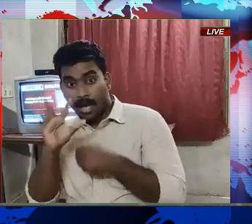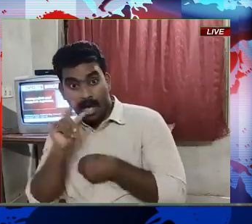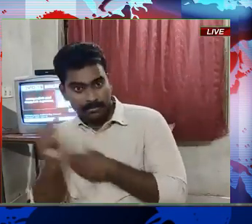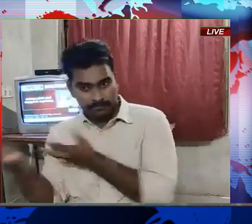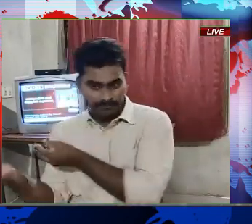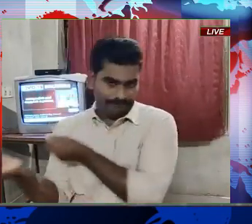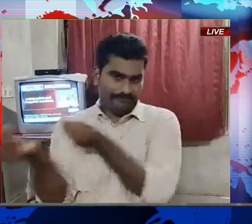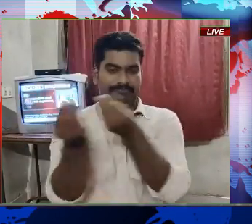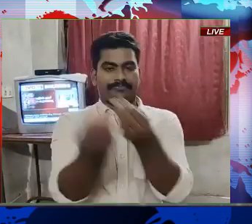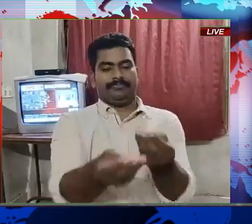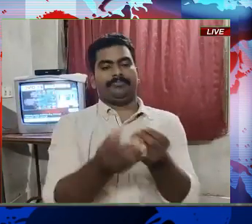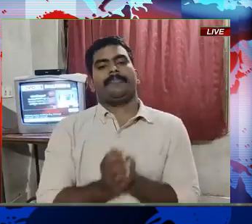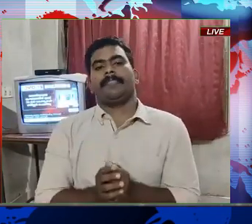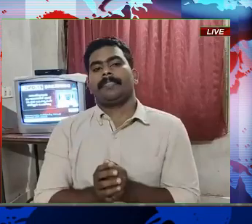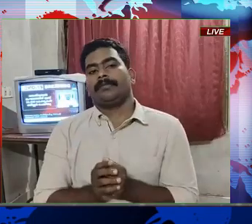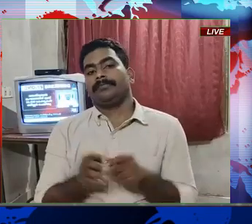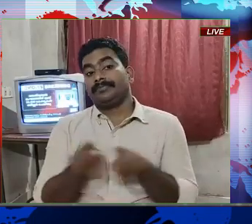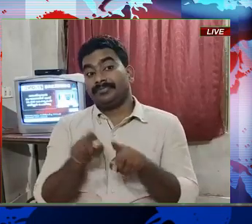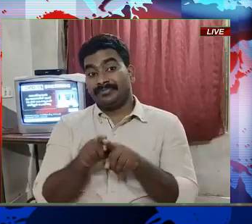ആവശ്യമായ